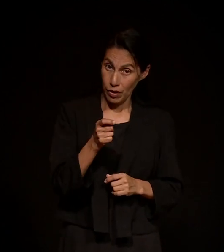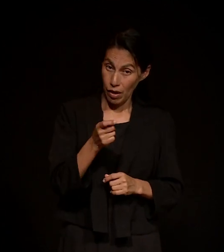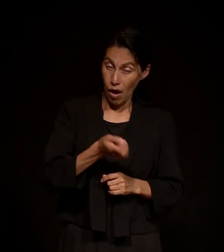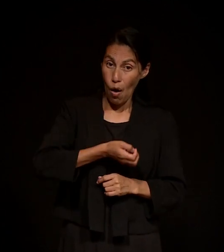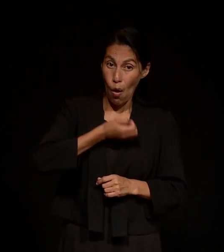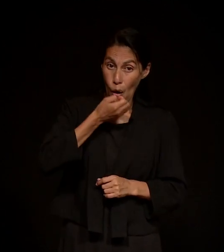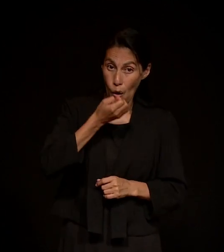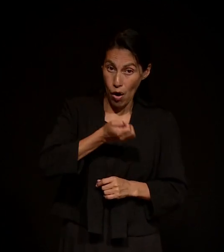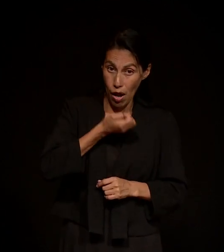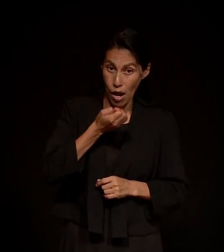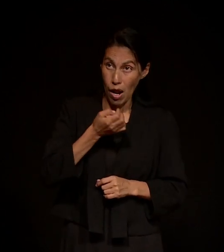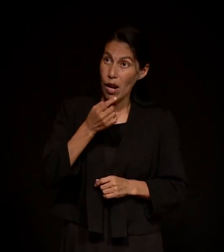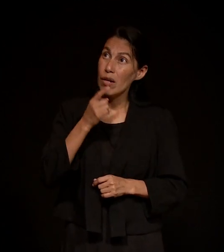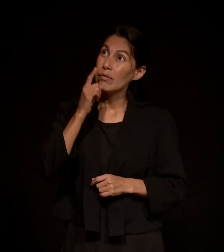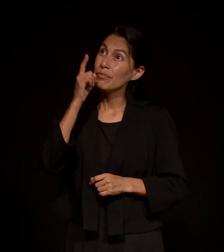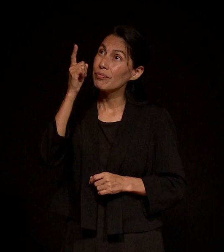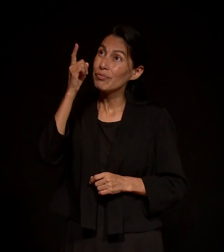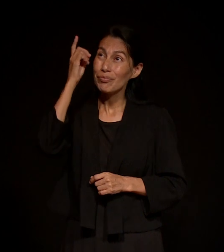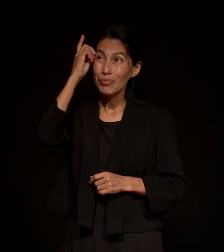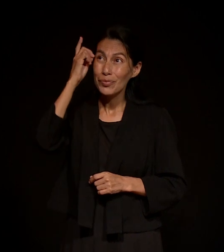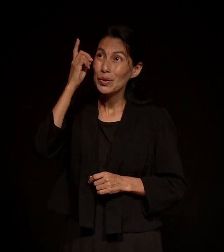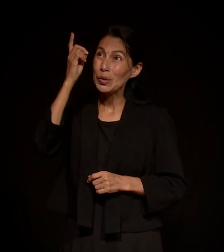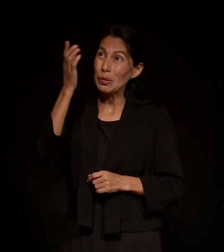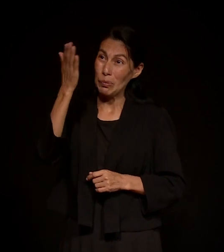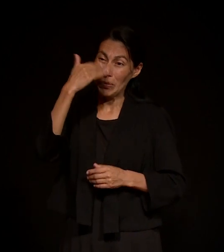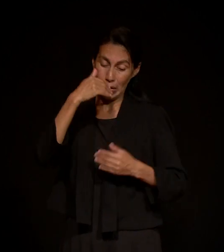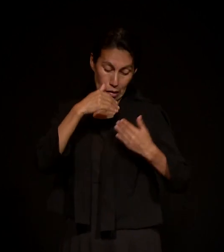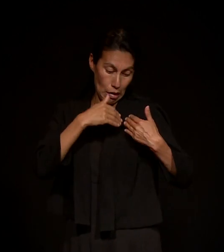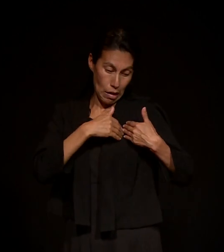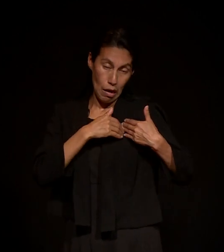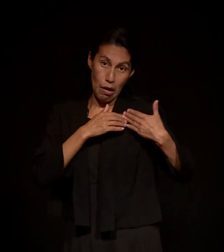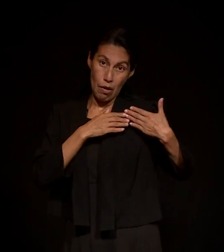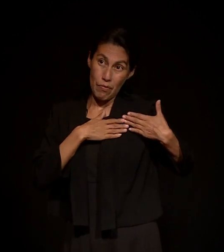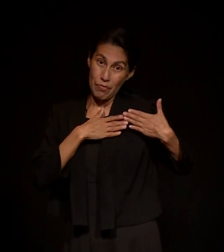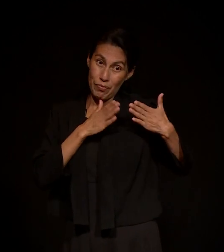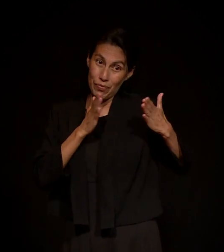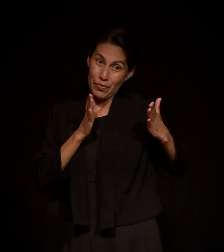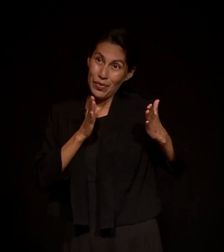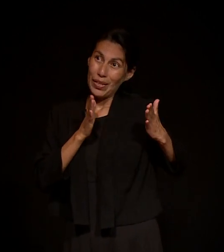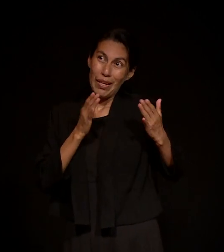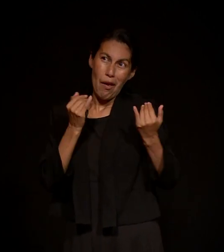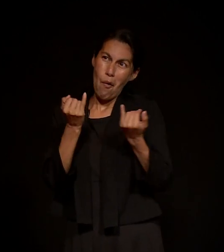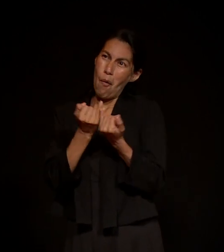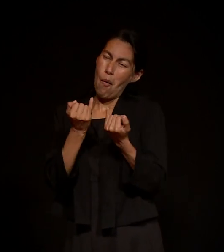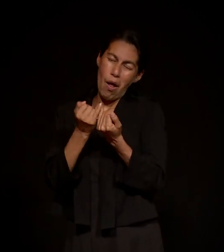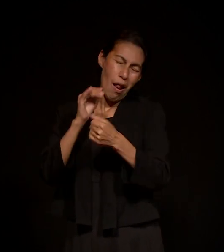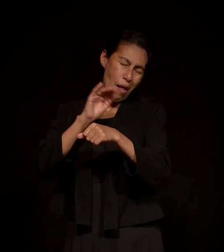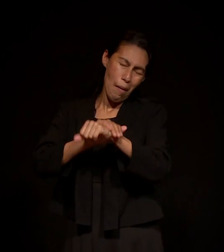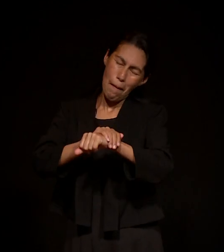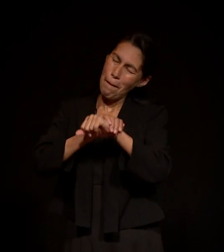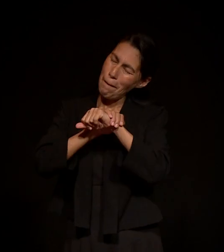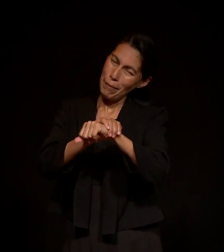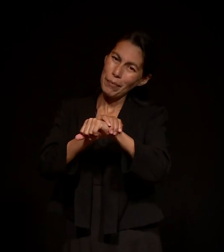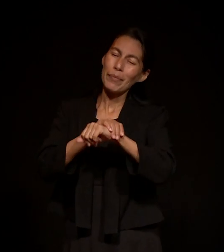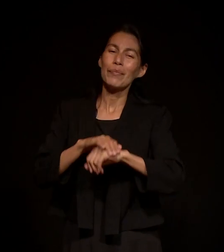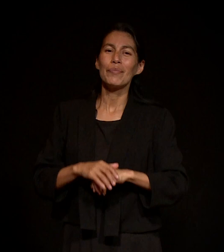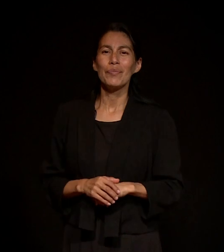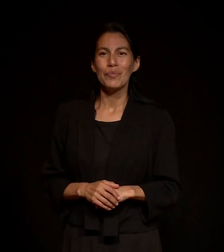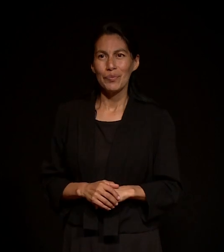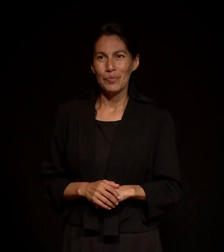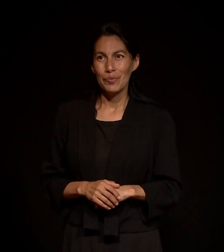es orar, es un acto de abrir nuestro corazón a Dios como un marido. Y más que un